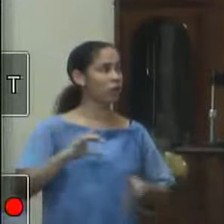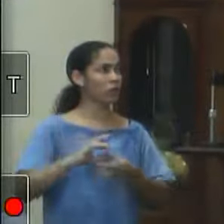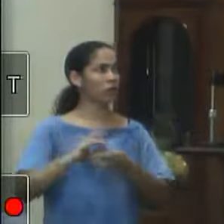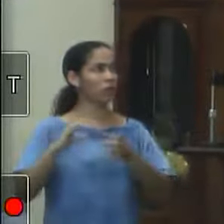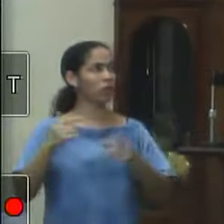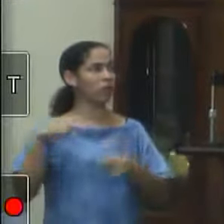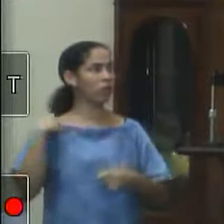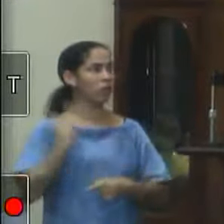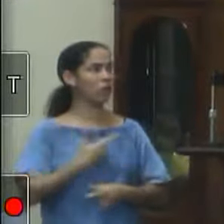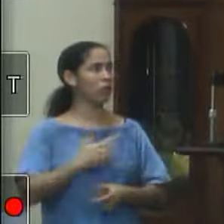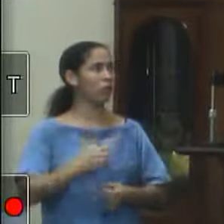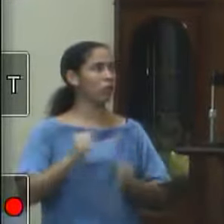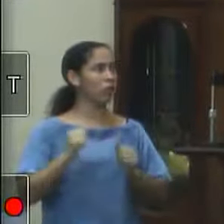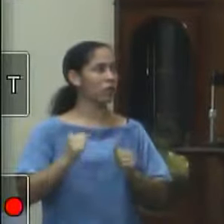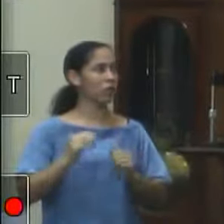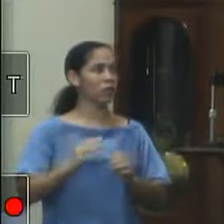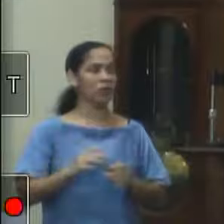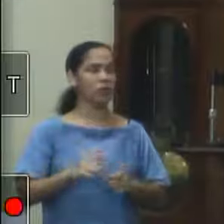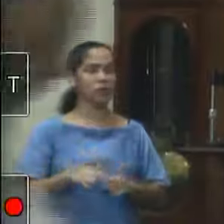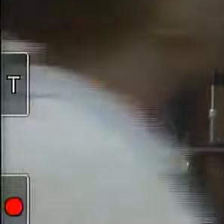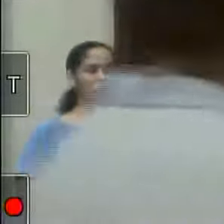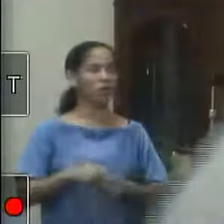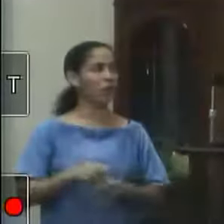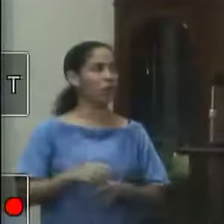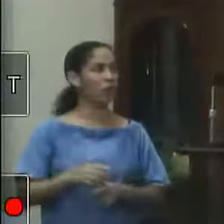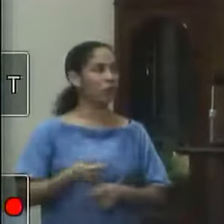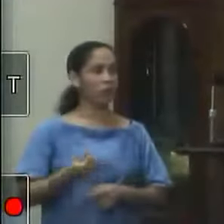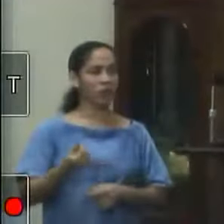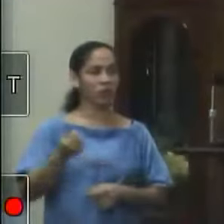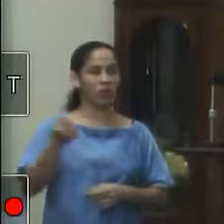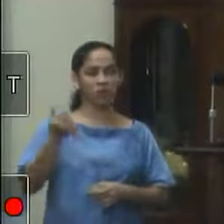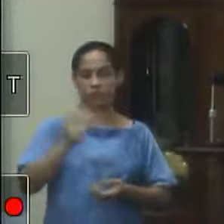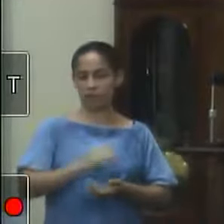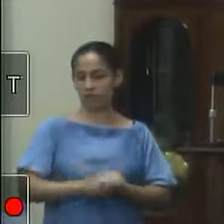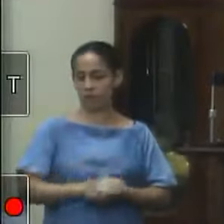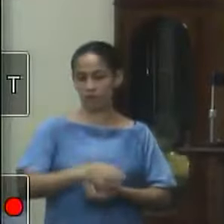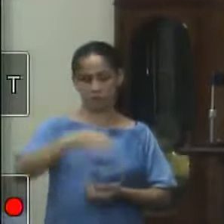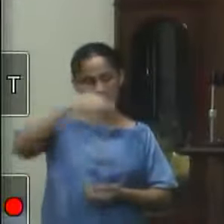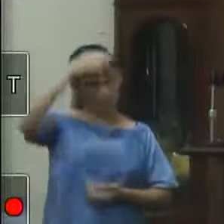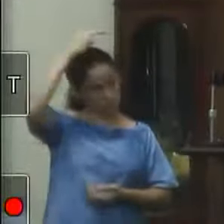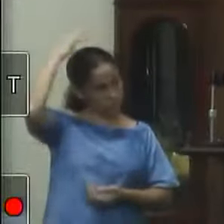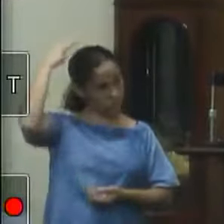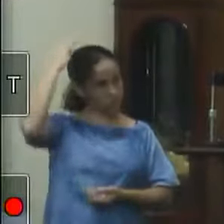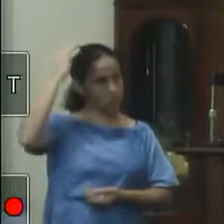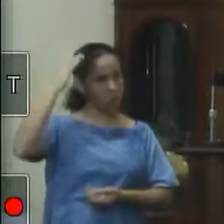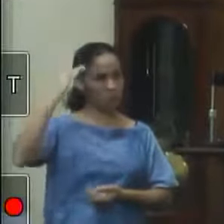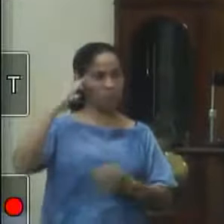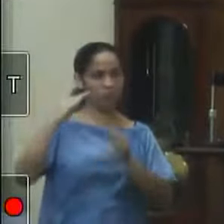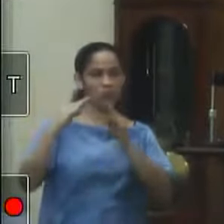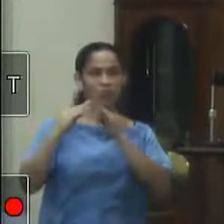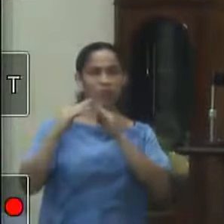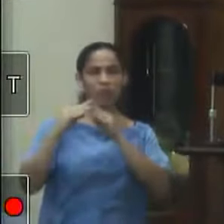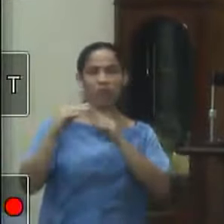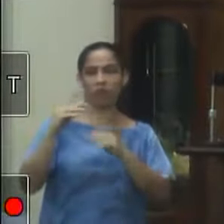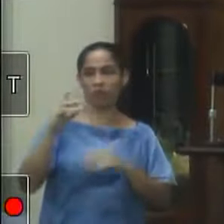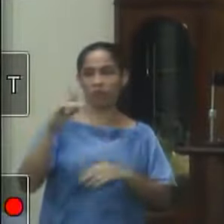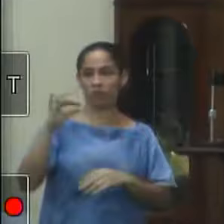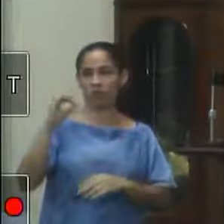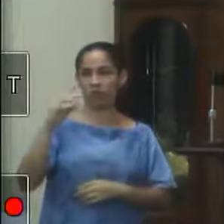autorização nossa para poder disponibilizar um recurso para a Santa Casa de Rio Preto. Professor